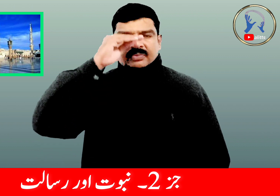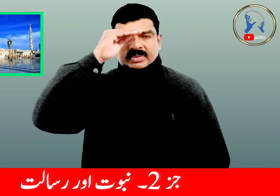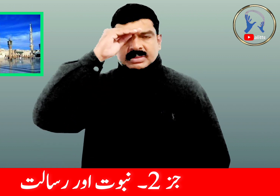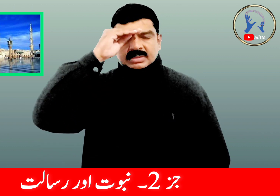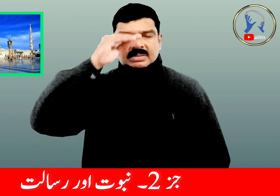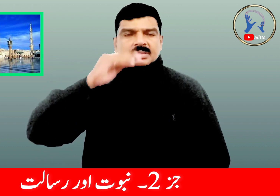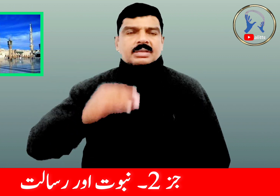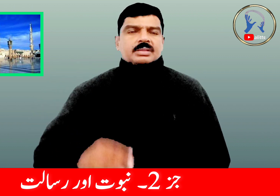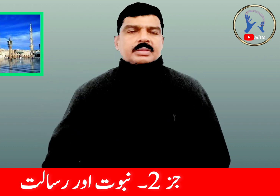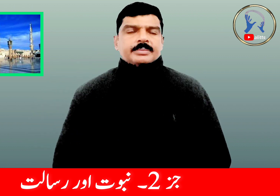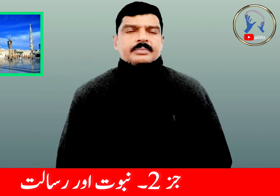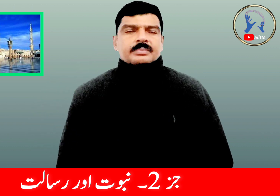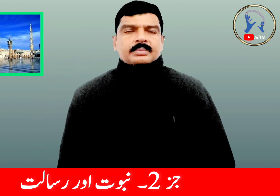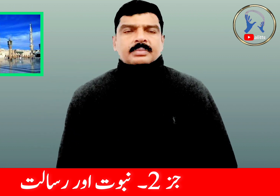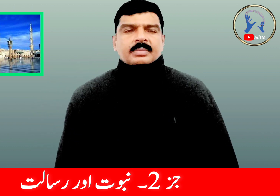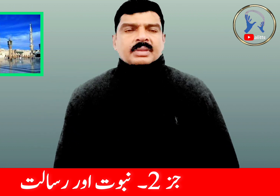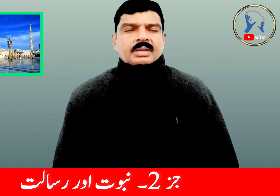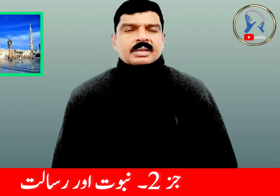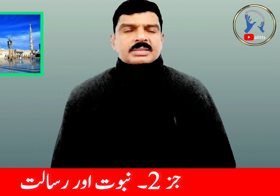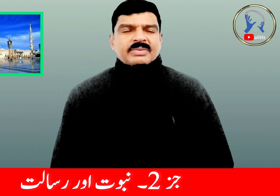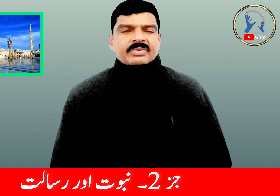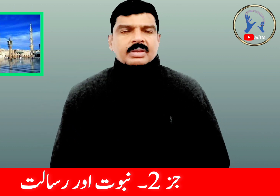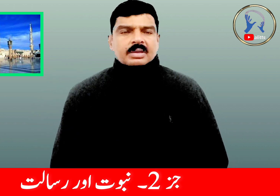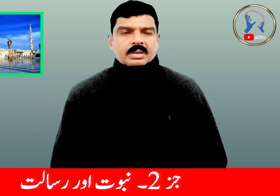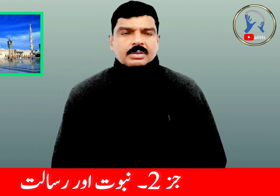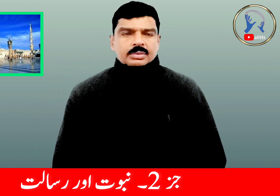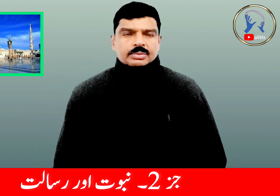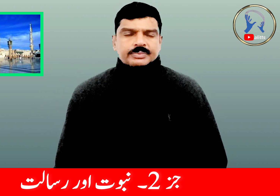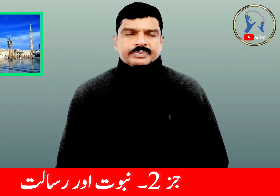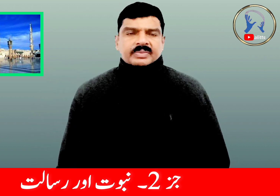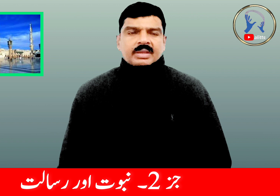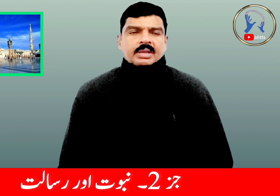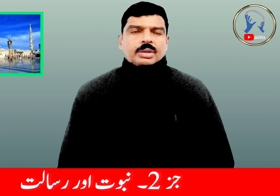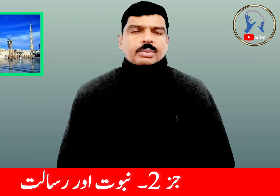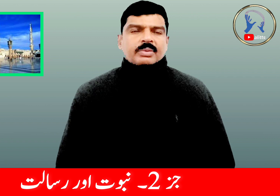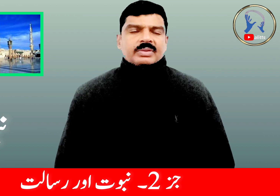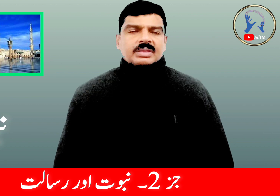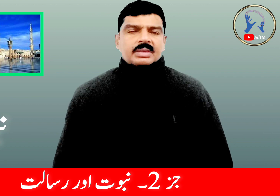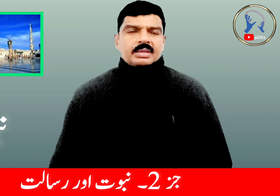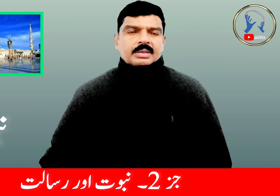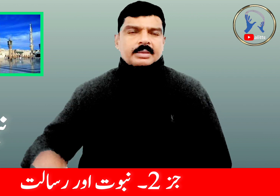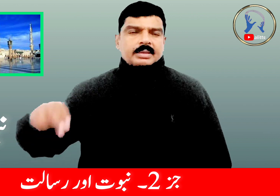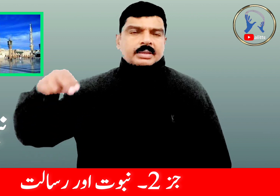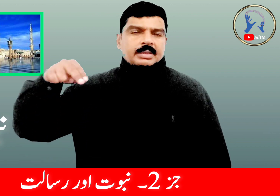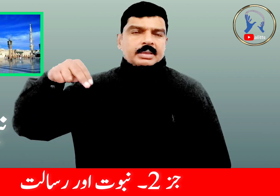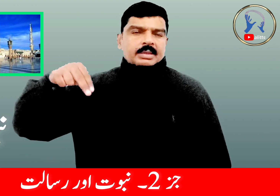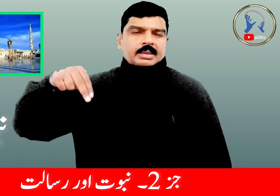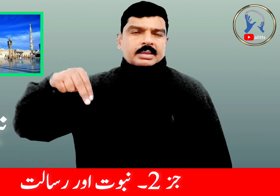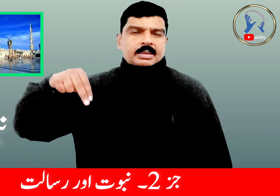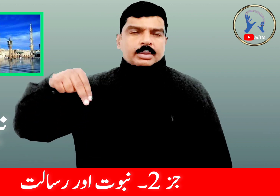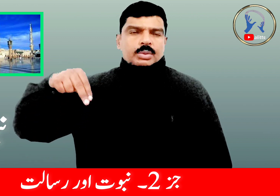نبوت رسالت۔ اگر اس میں فرق کرنا ہو تو نبوت کے لیے